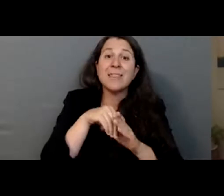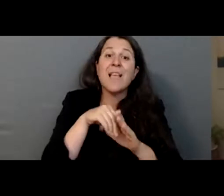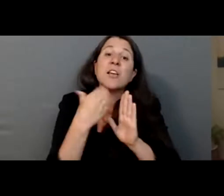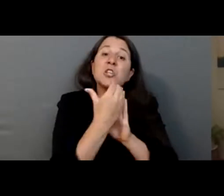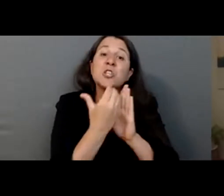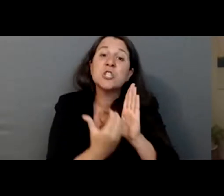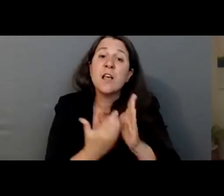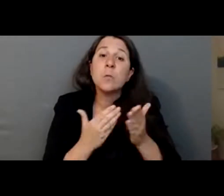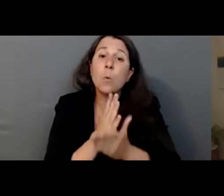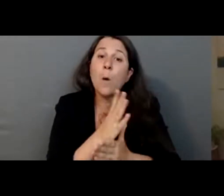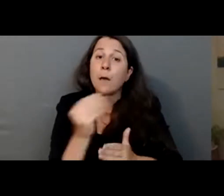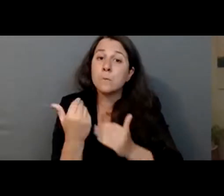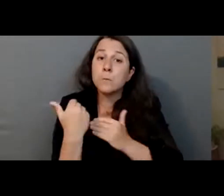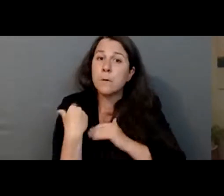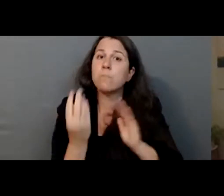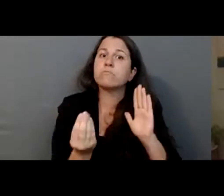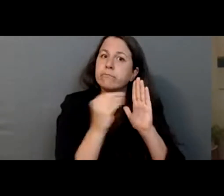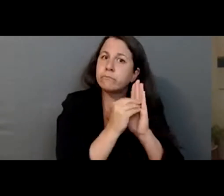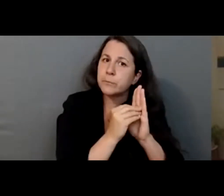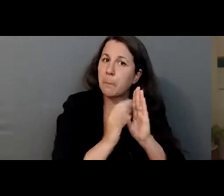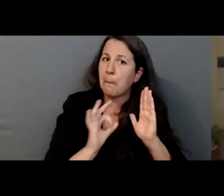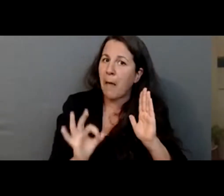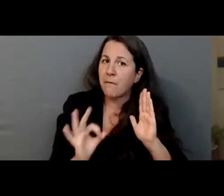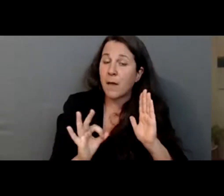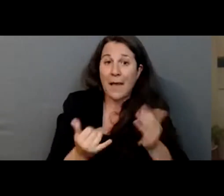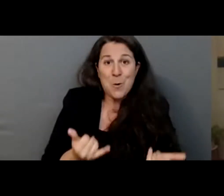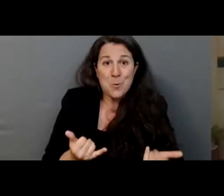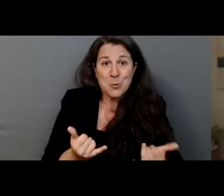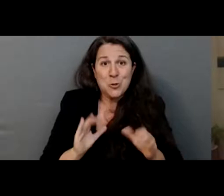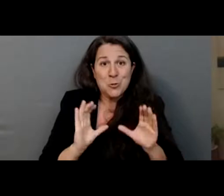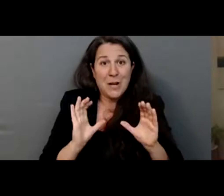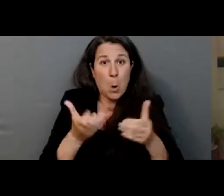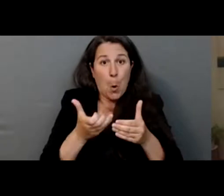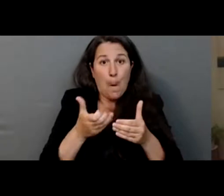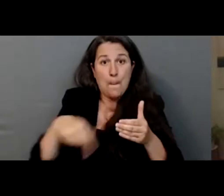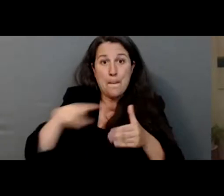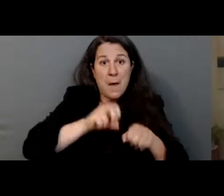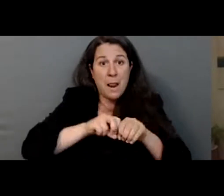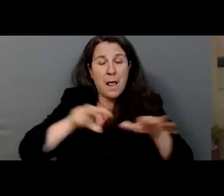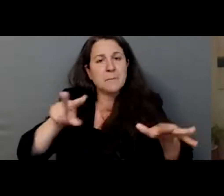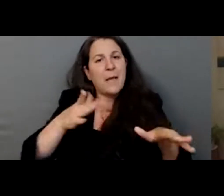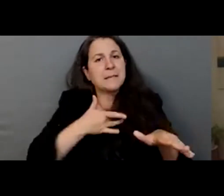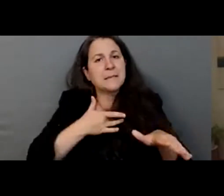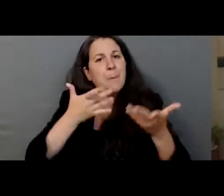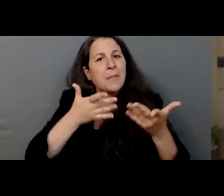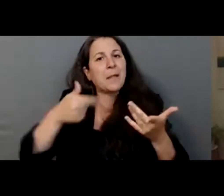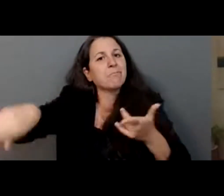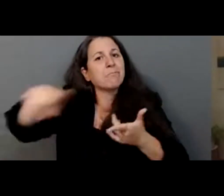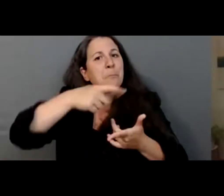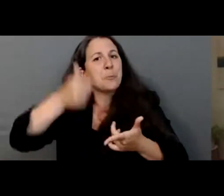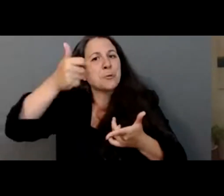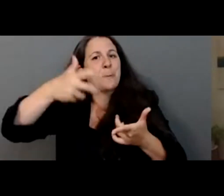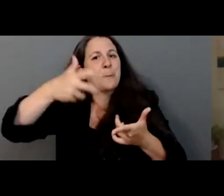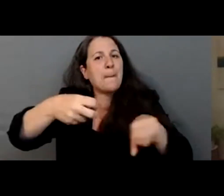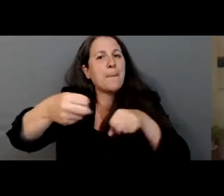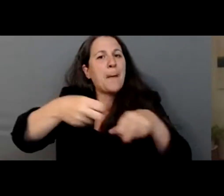C'est important de le mentionner. Aujourd'hui, avec le lancement de la ligne, je pense que ça va vraiment être un point tournant également. Comme je